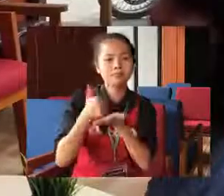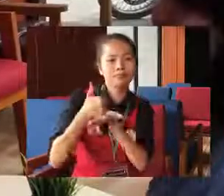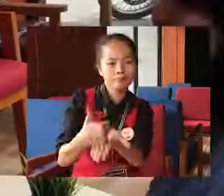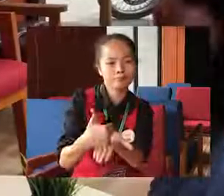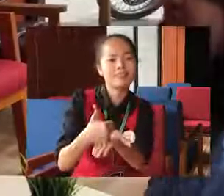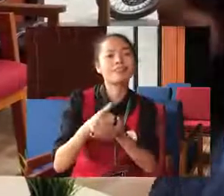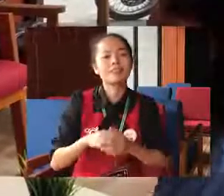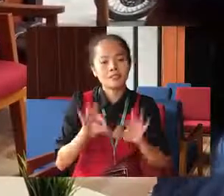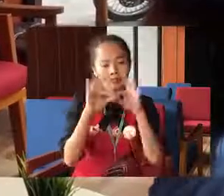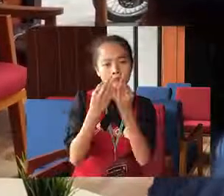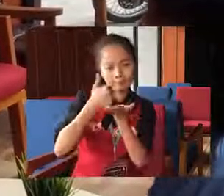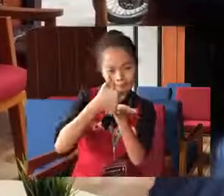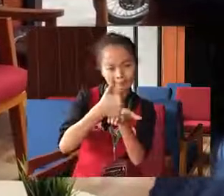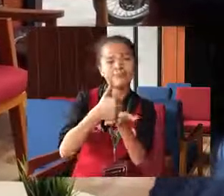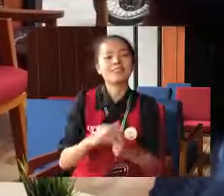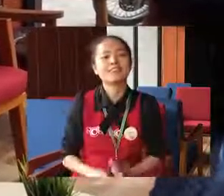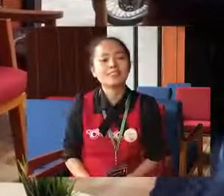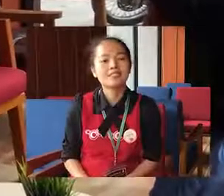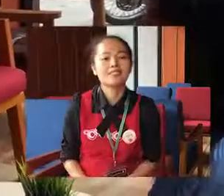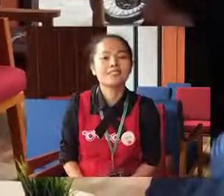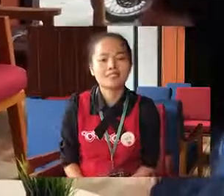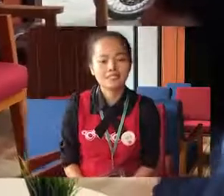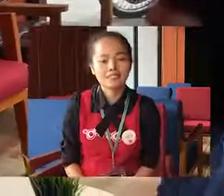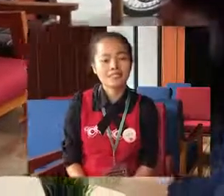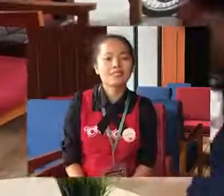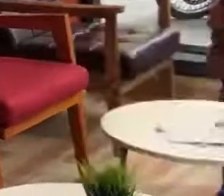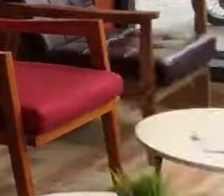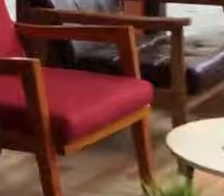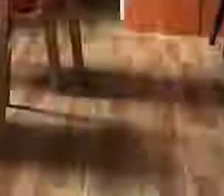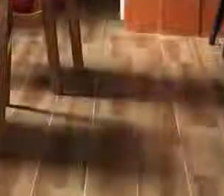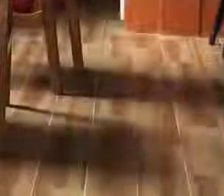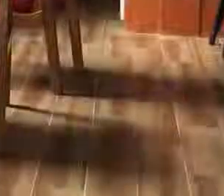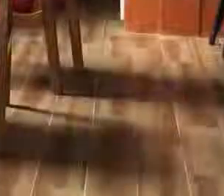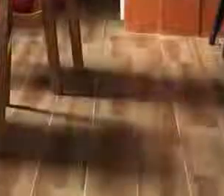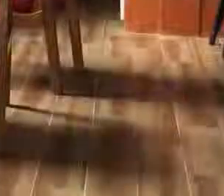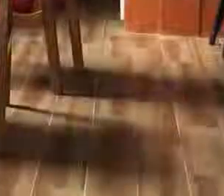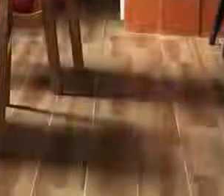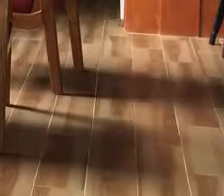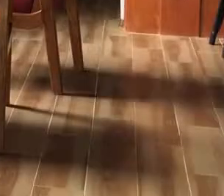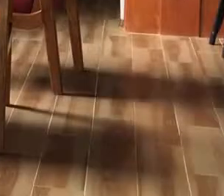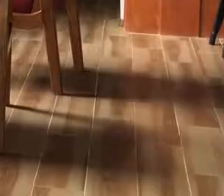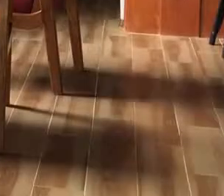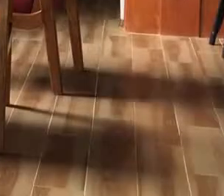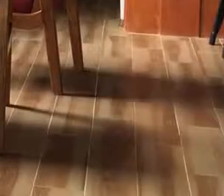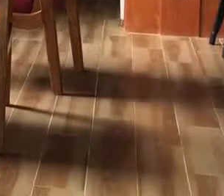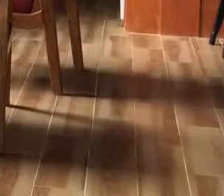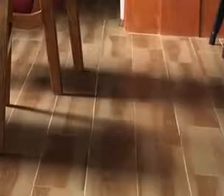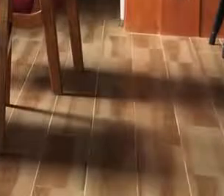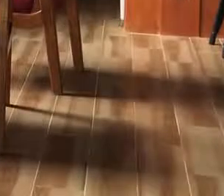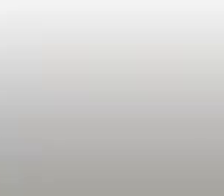មានលោកគ្រូម្នាក់នៅក្នុងអង្គការគ្រូសាស្ត្រថ្មីគាត់ជួយខ្ញុំរកការងារនឹងពីមុនខ្ញុំគិតថាប្រហែលជាខ្ញុំអាចមានការងារ